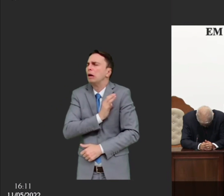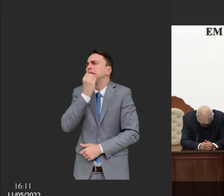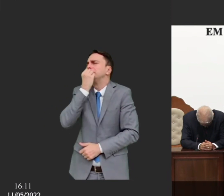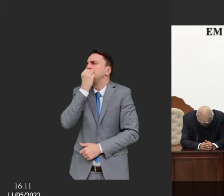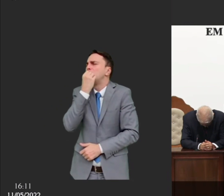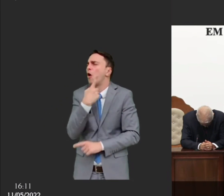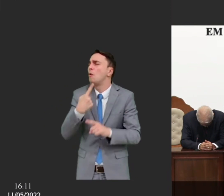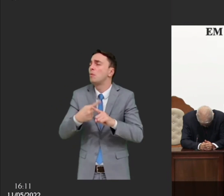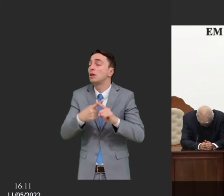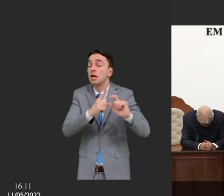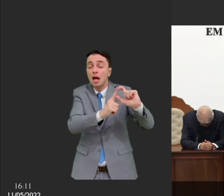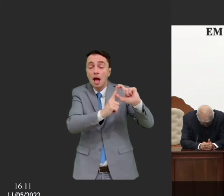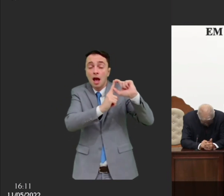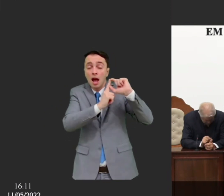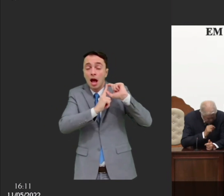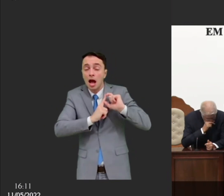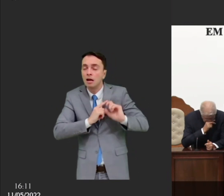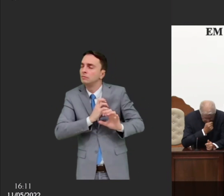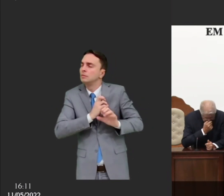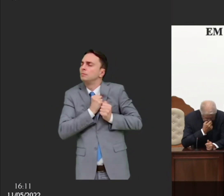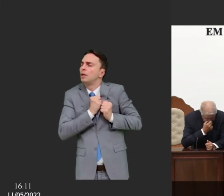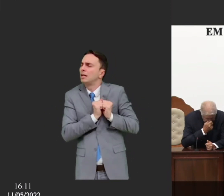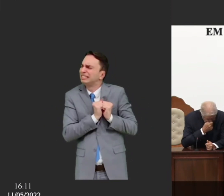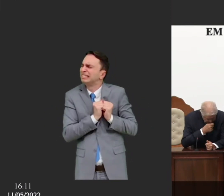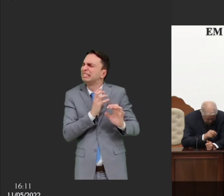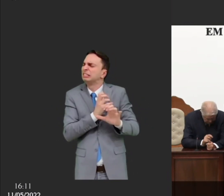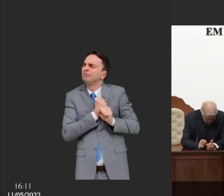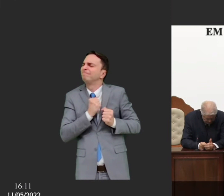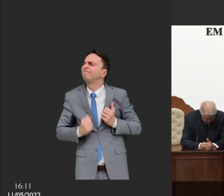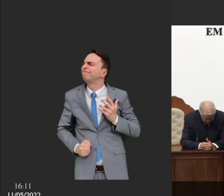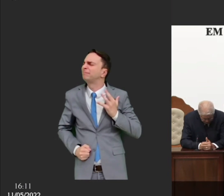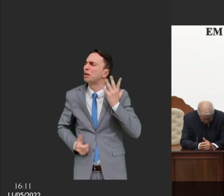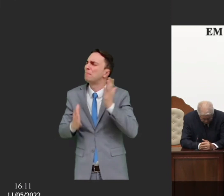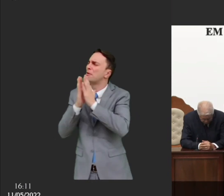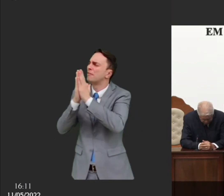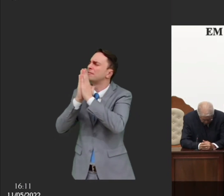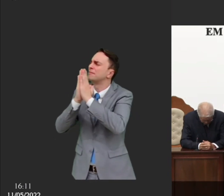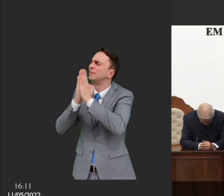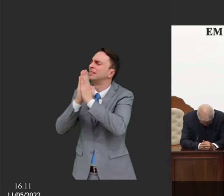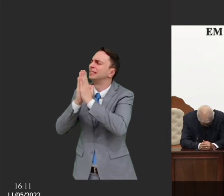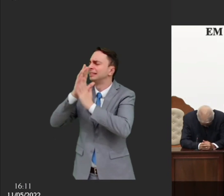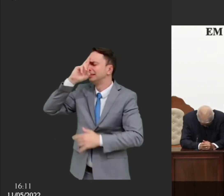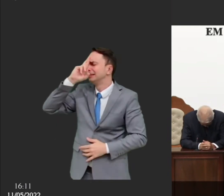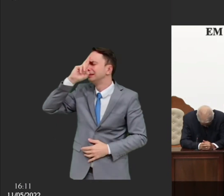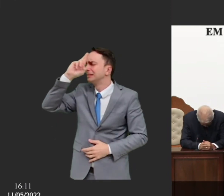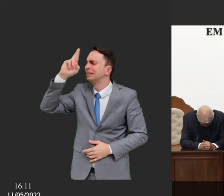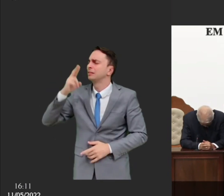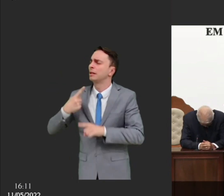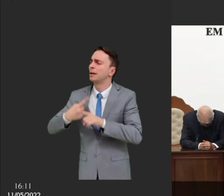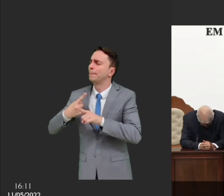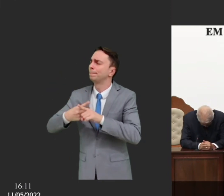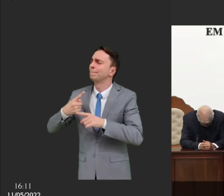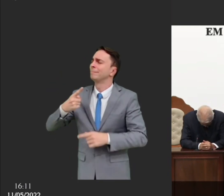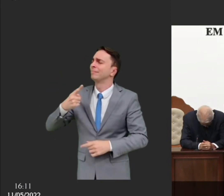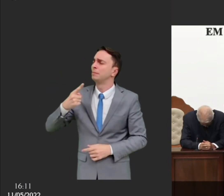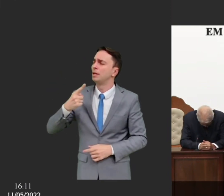que ouviram essa palavra, essa pregação, dá graça, Senhor, de meditar com atenção, Jesus, Senhor, porque é grande o compromisso